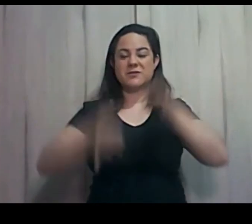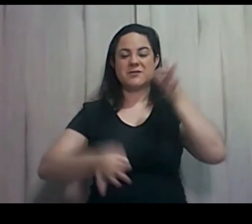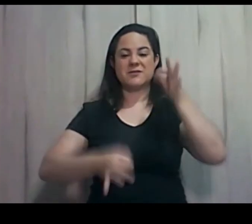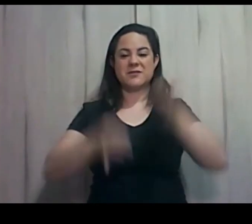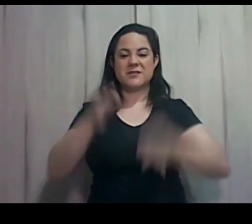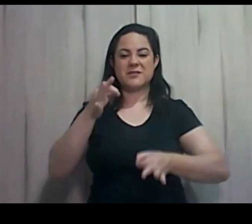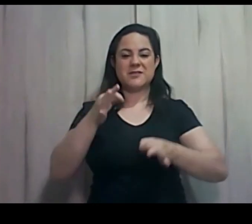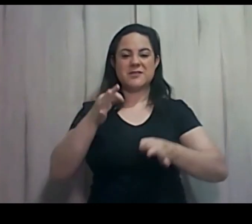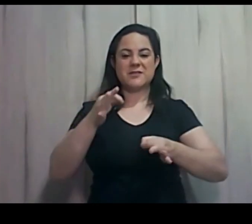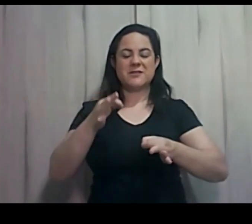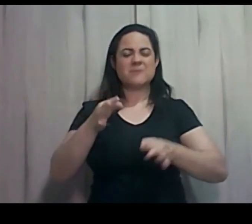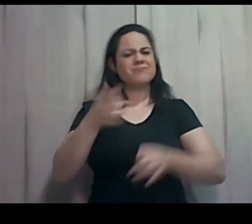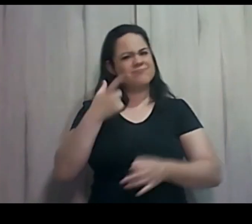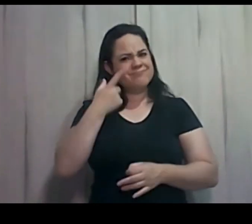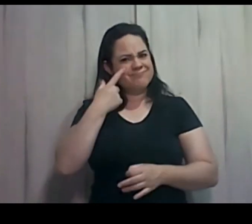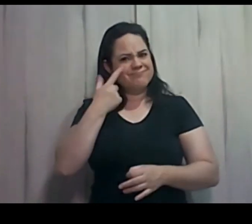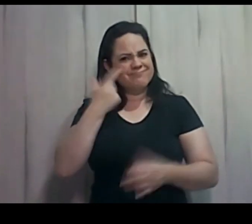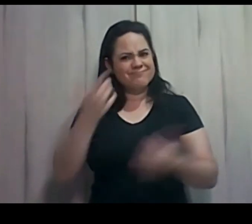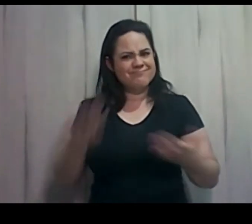Viu?